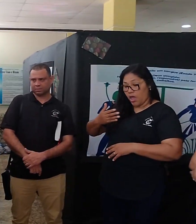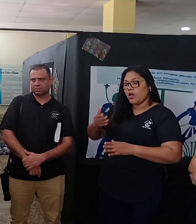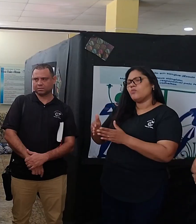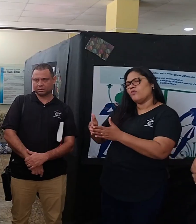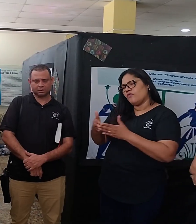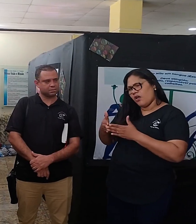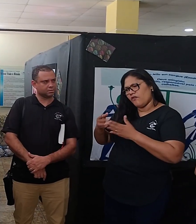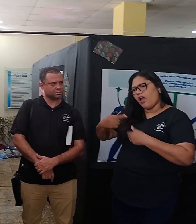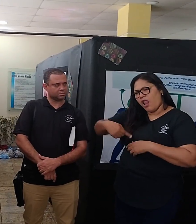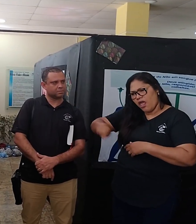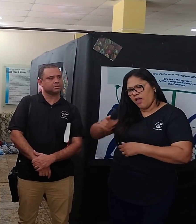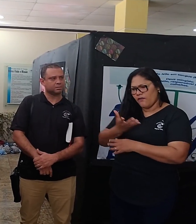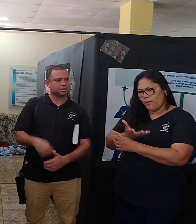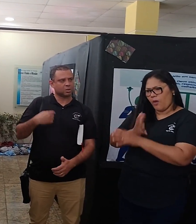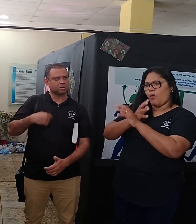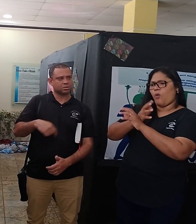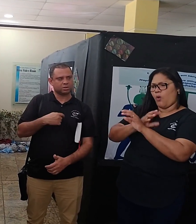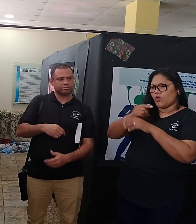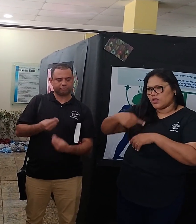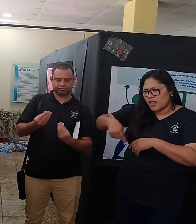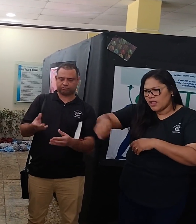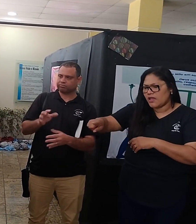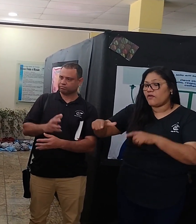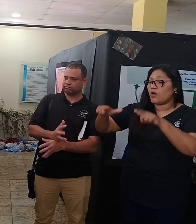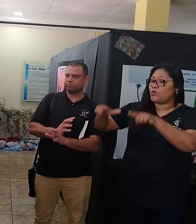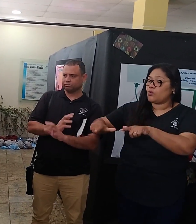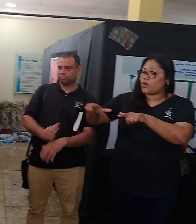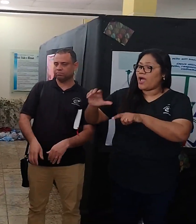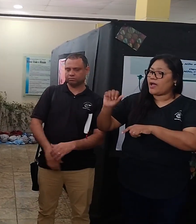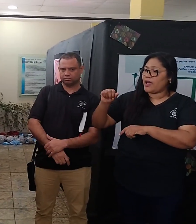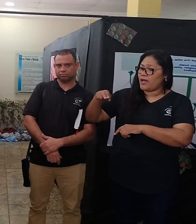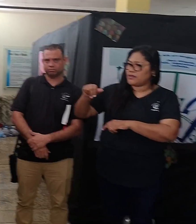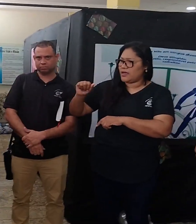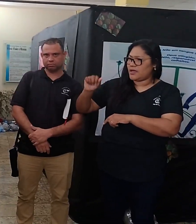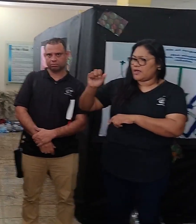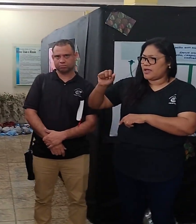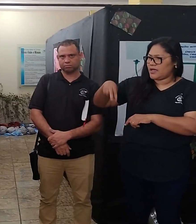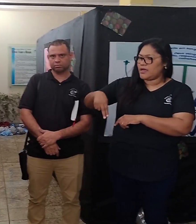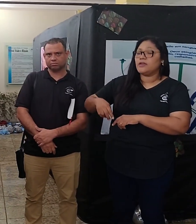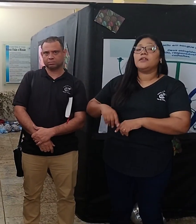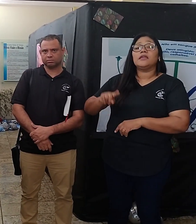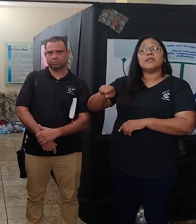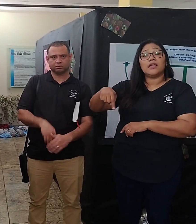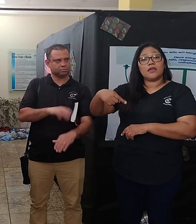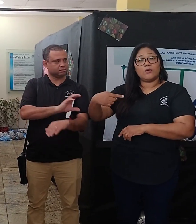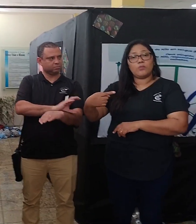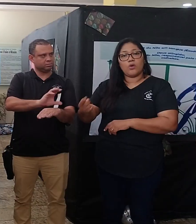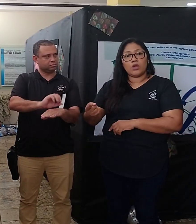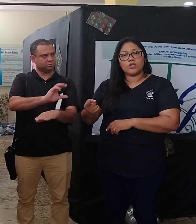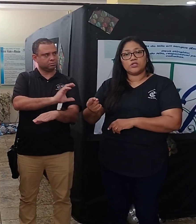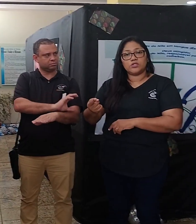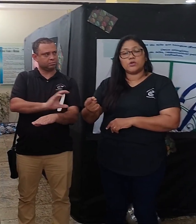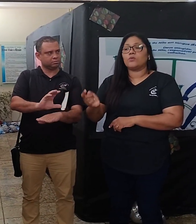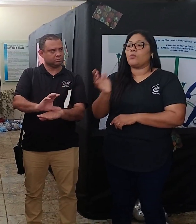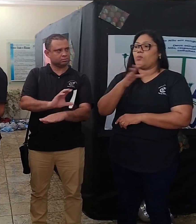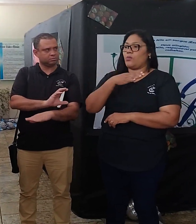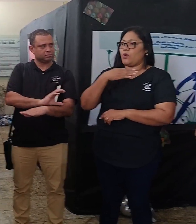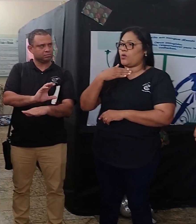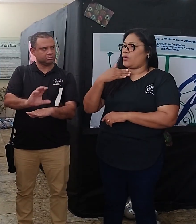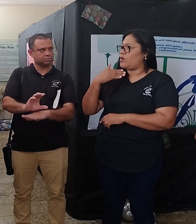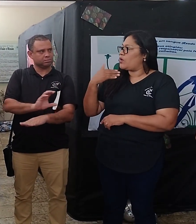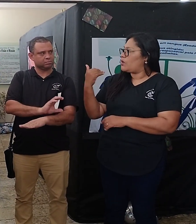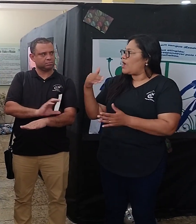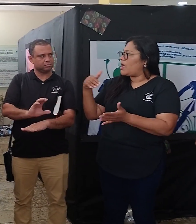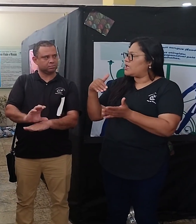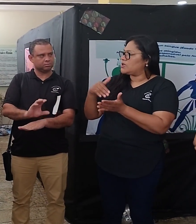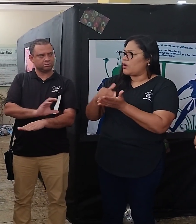do Egito até Canaã. Então José morre, e de Gênesis, no final de Gênesis até o